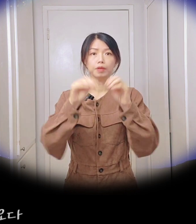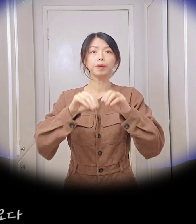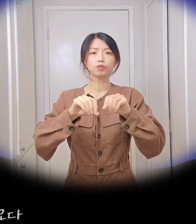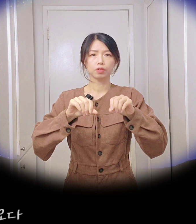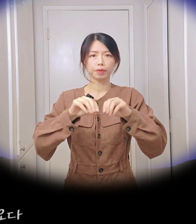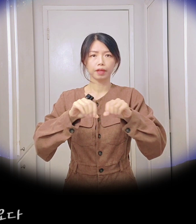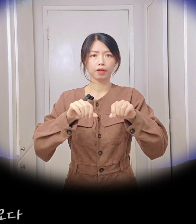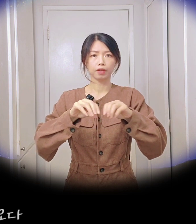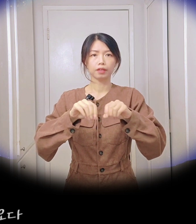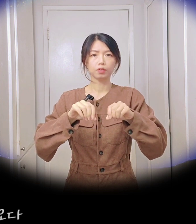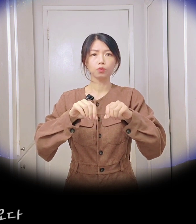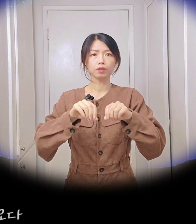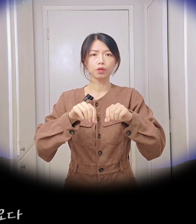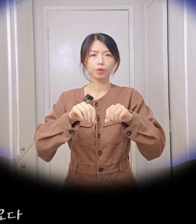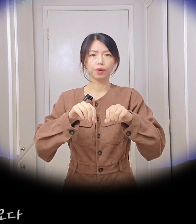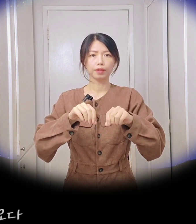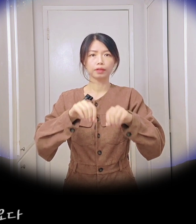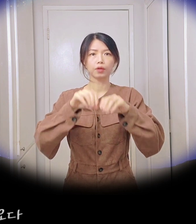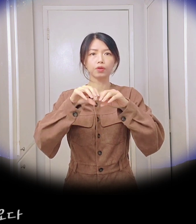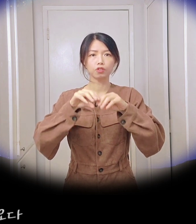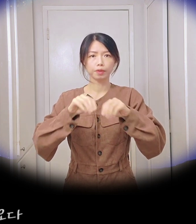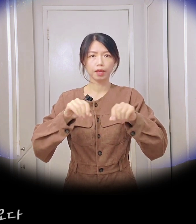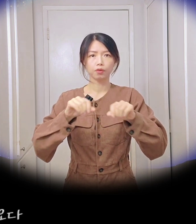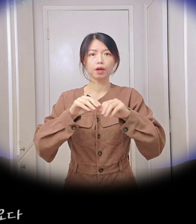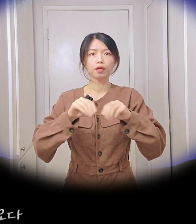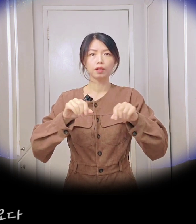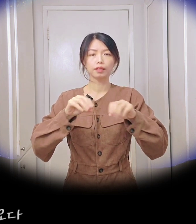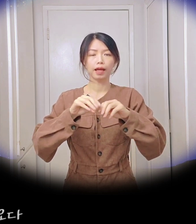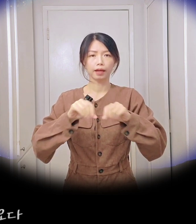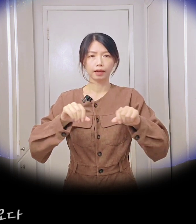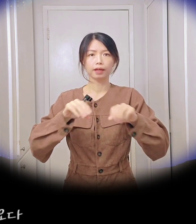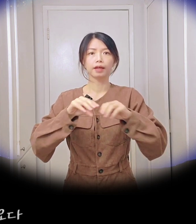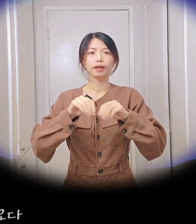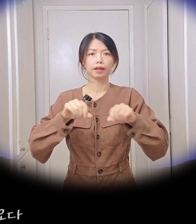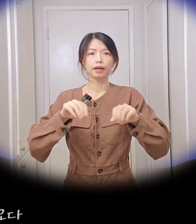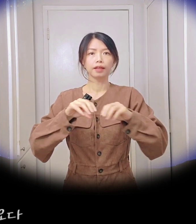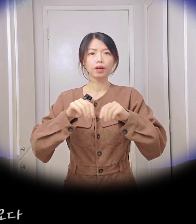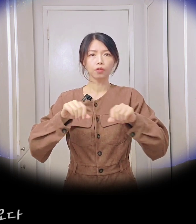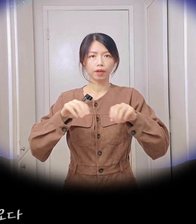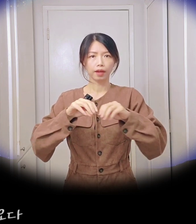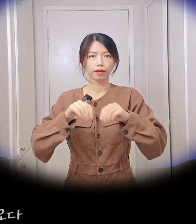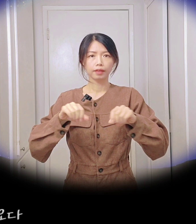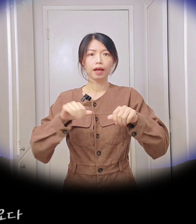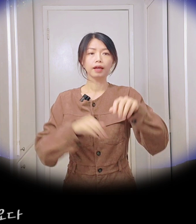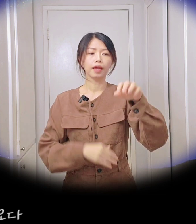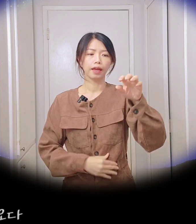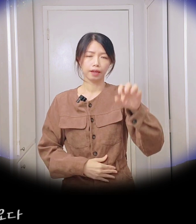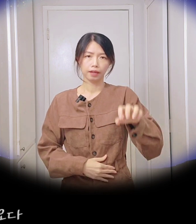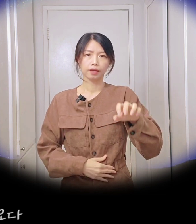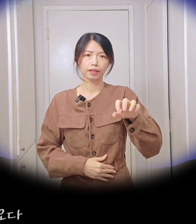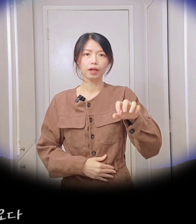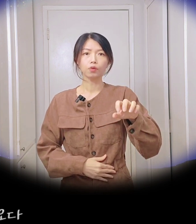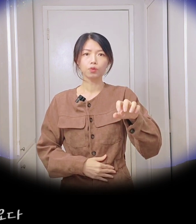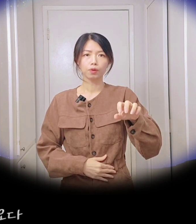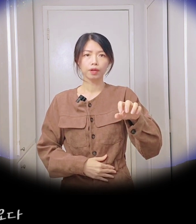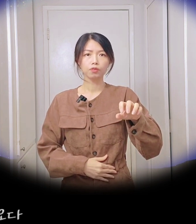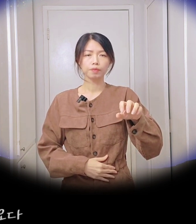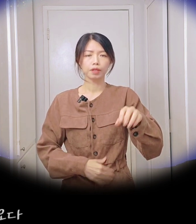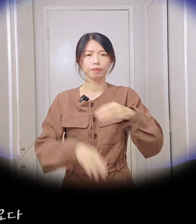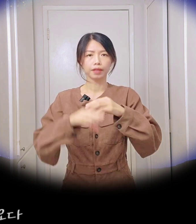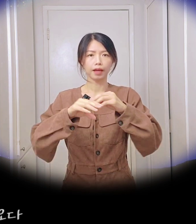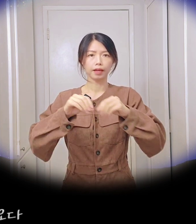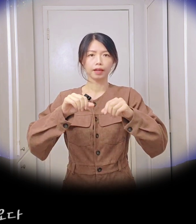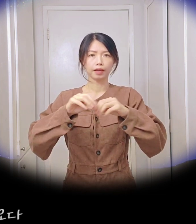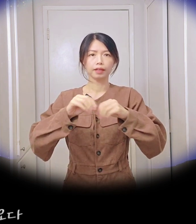손끝을 비벼주시면 돼요. 이때 손등이 위로 한 상태로 해주시면 되고요. 땅 위에, 땅에 장소소를